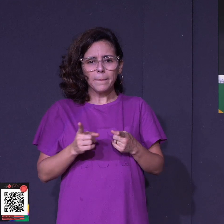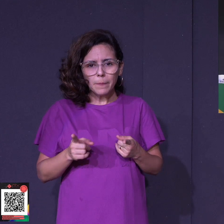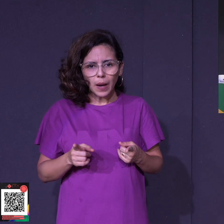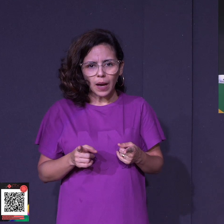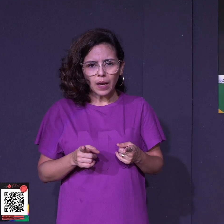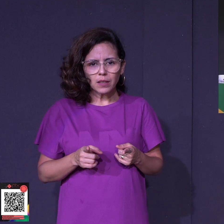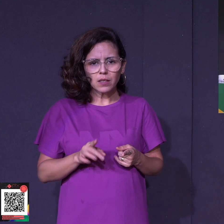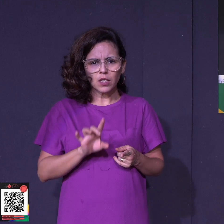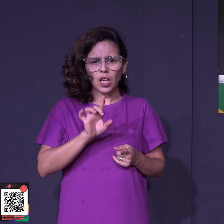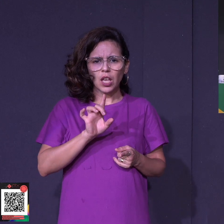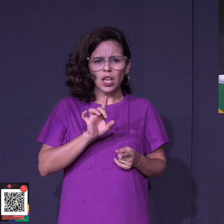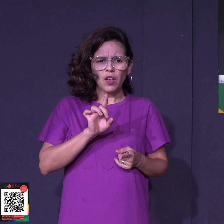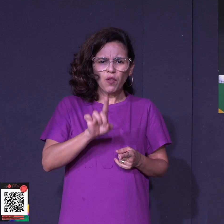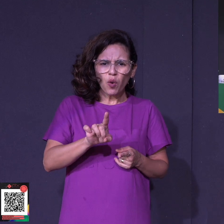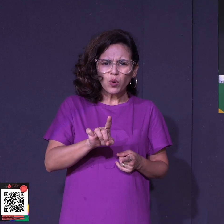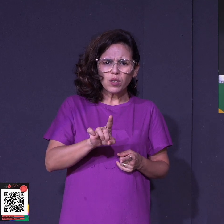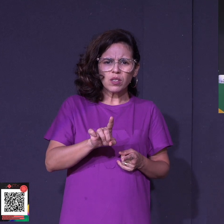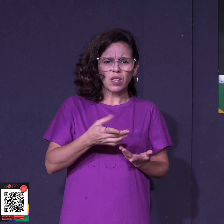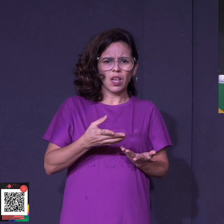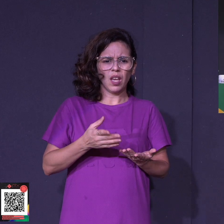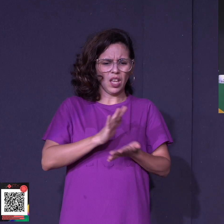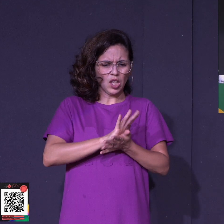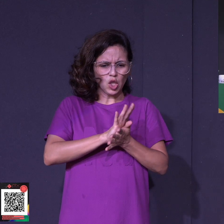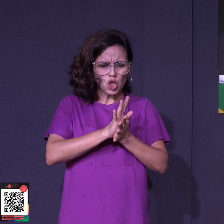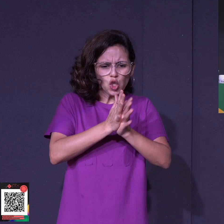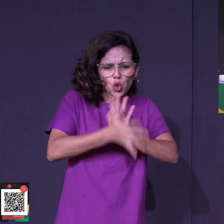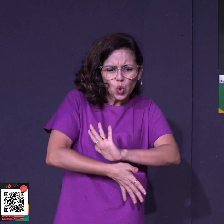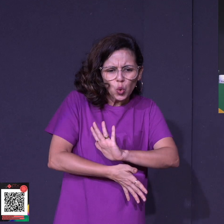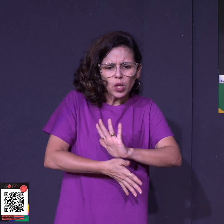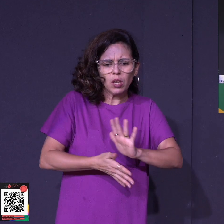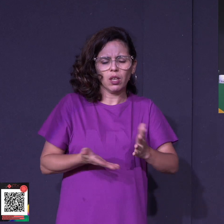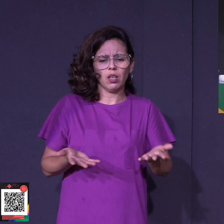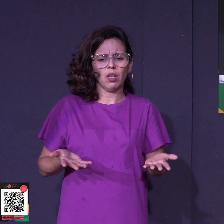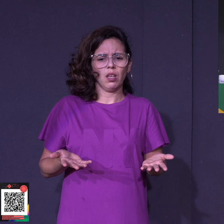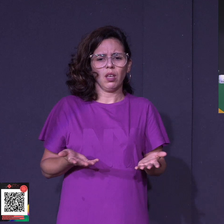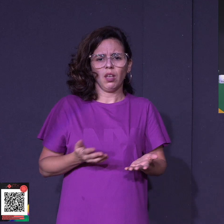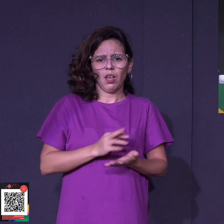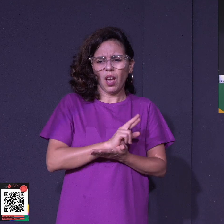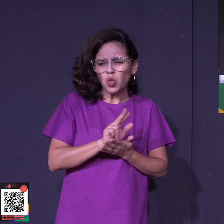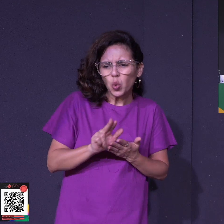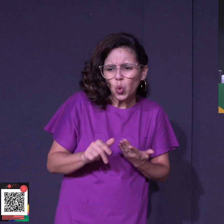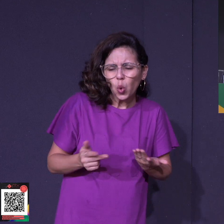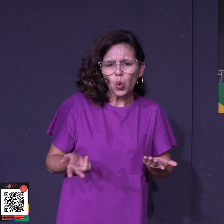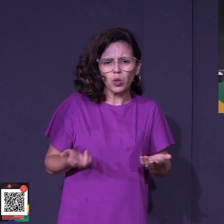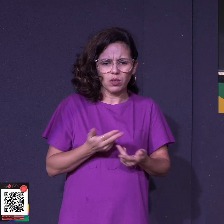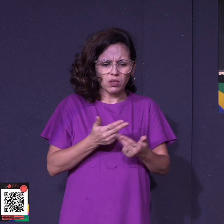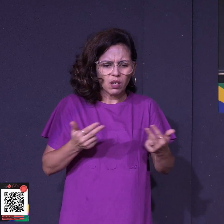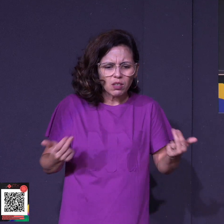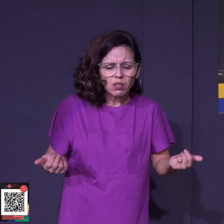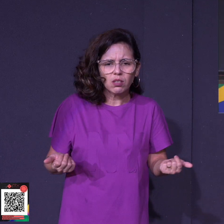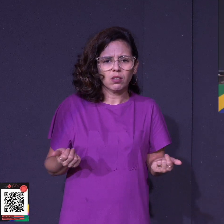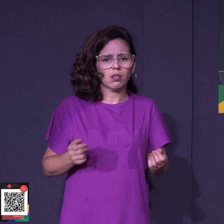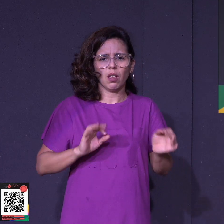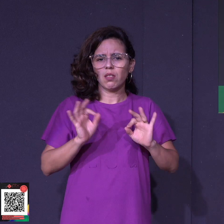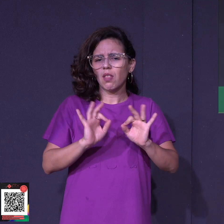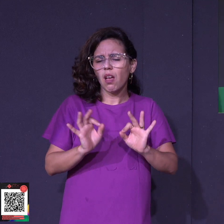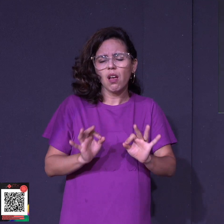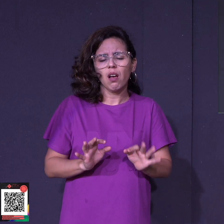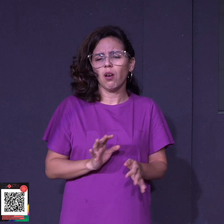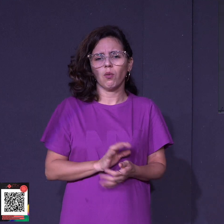Preserve, cuide, faça multiplicar, na bênção. Mas é só um carro. São